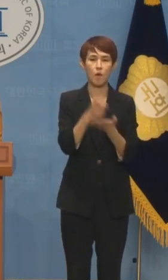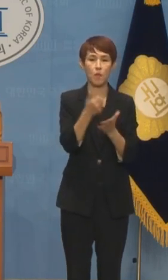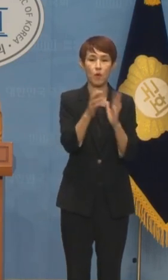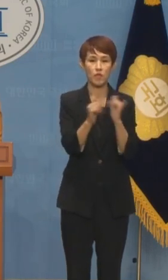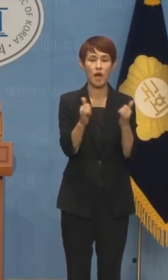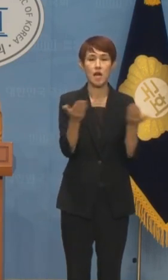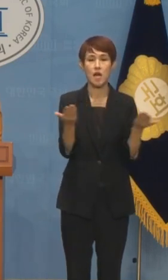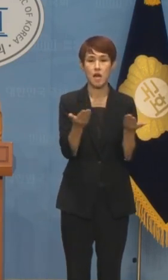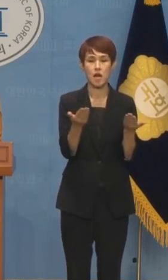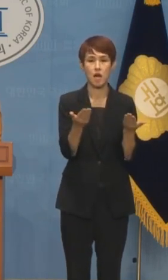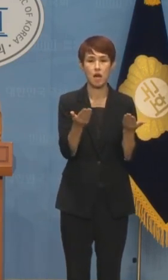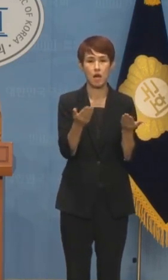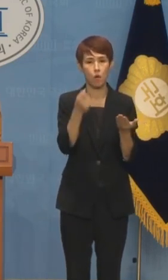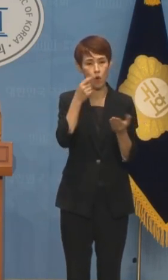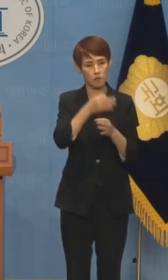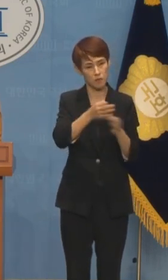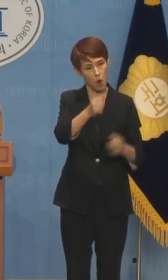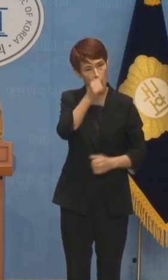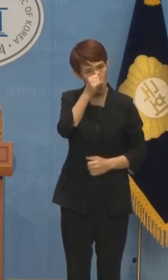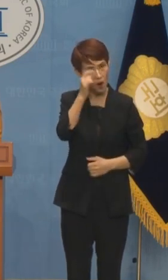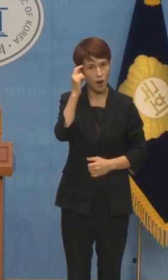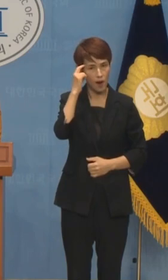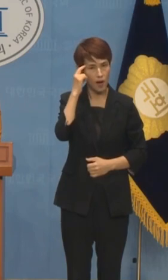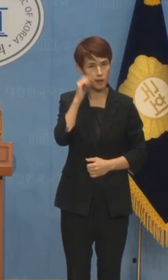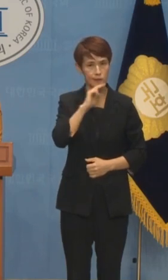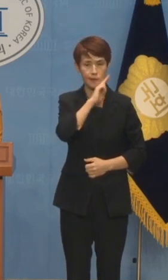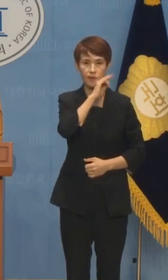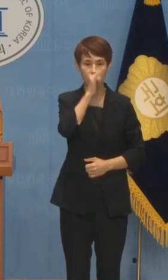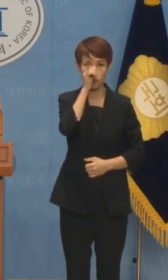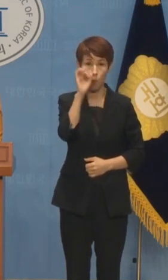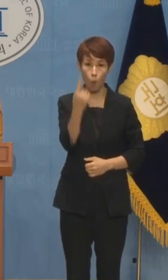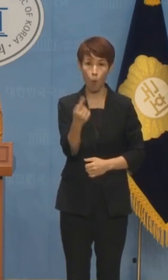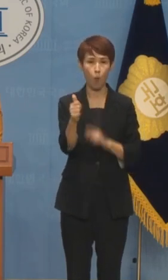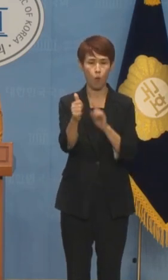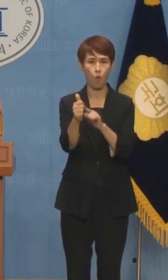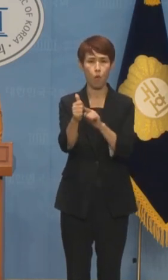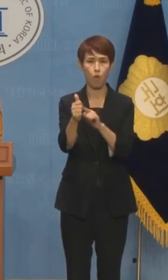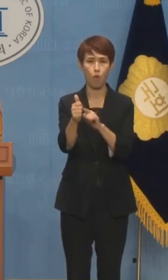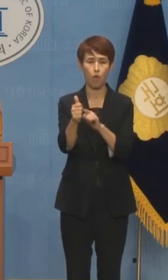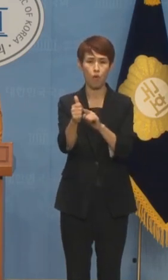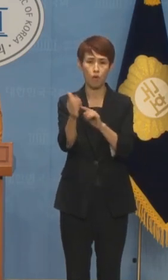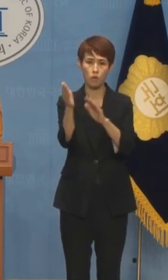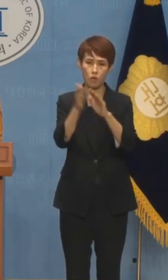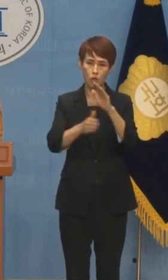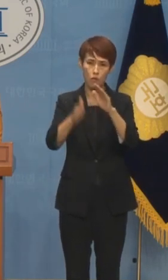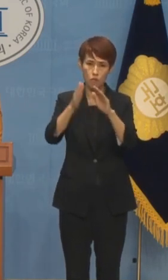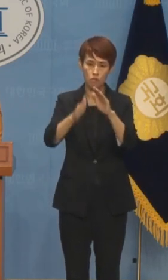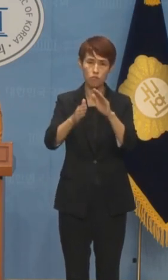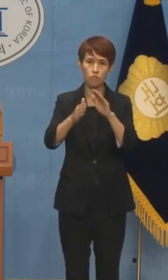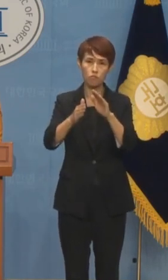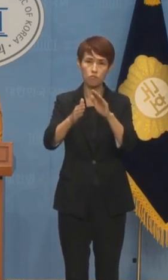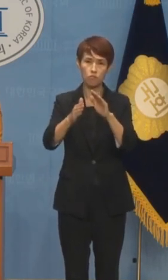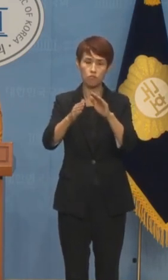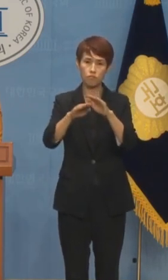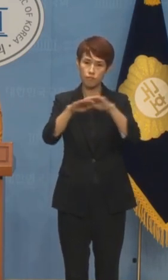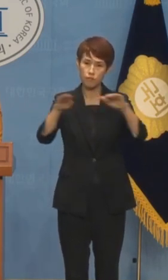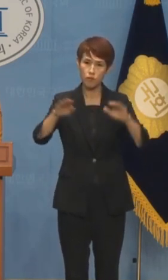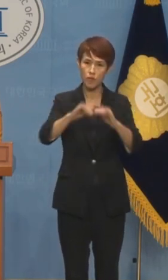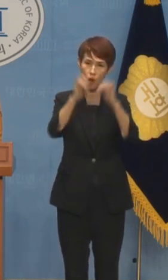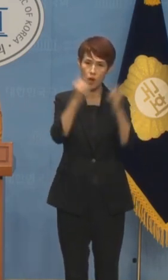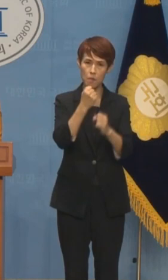것 아니냐는 의혹도 받고 있습니다. 이런 후보자가 과연 정의로운 사회를 구현할 수 있을지